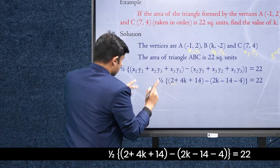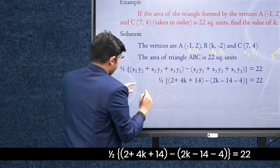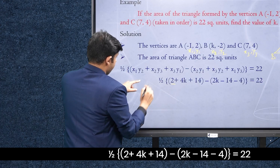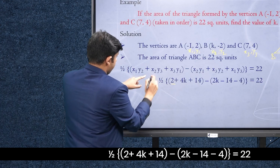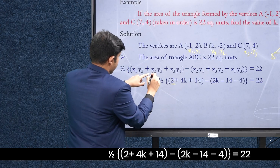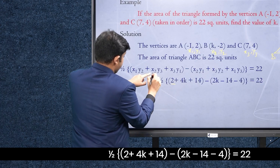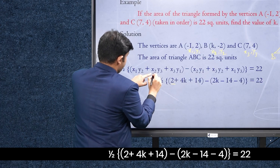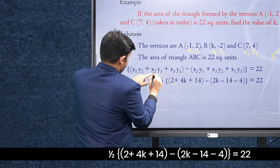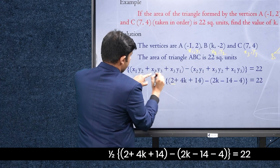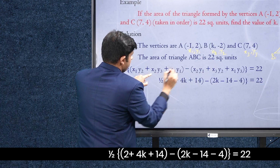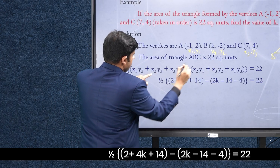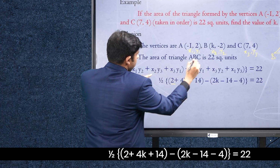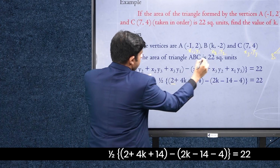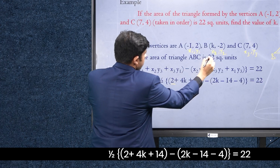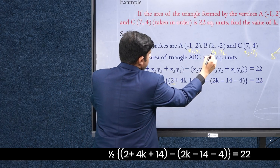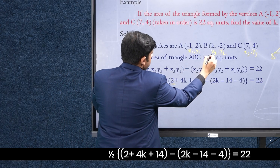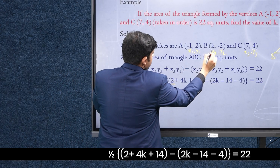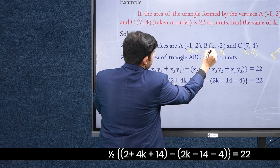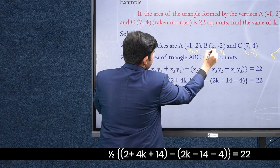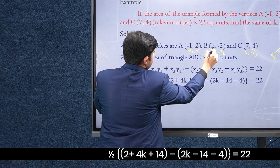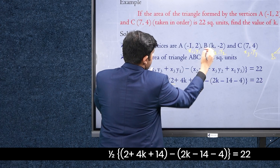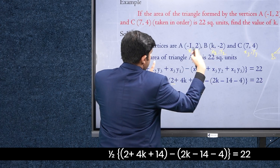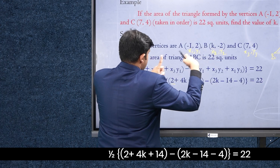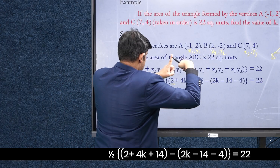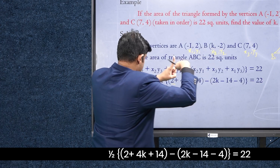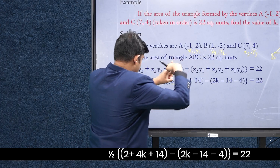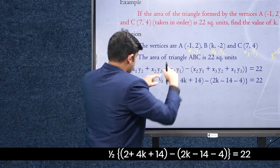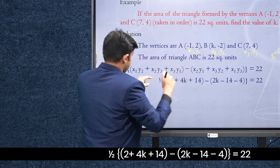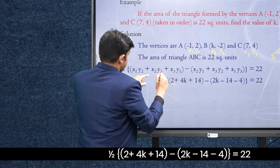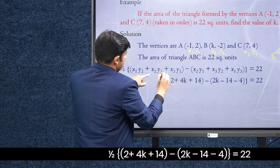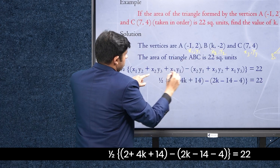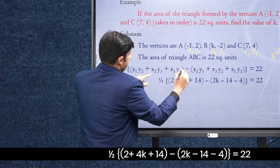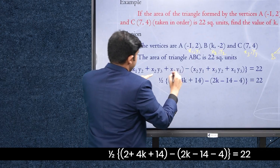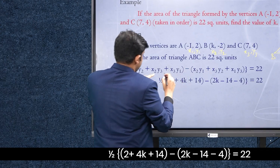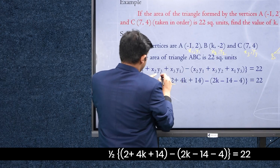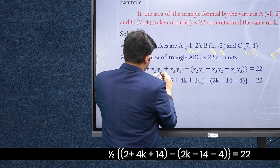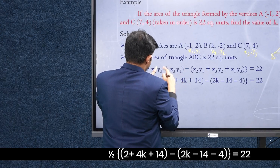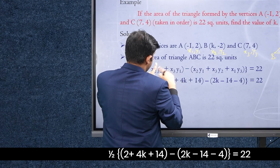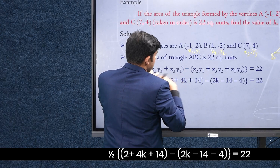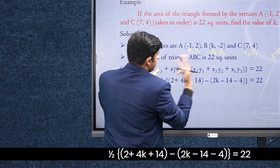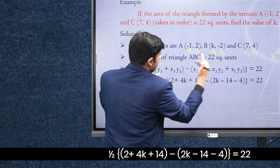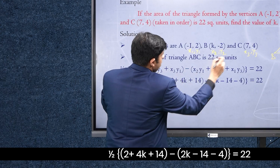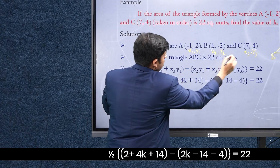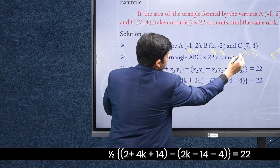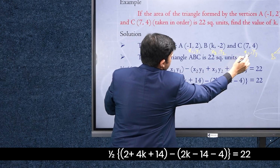Half of 2 plus 4k plus 14 minus 2k minus